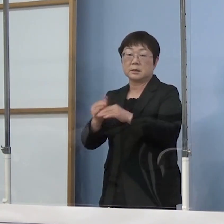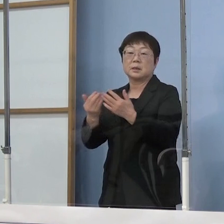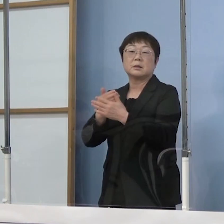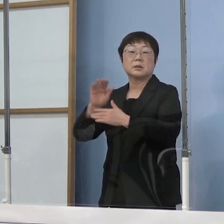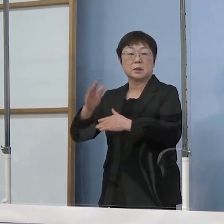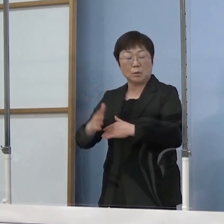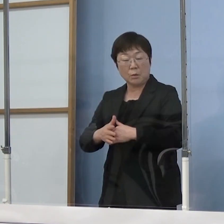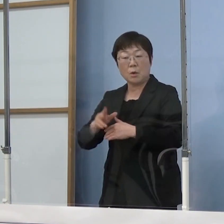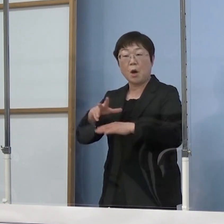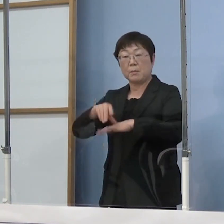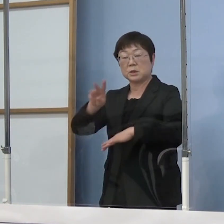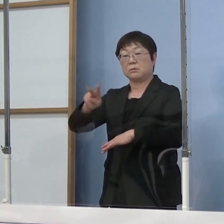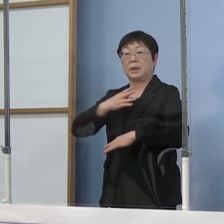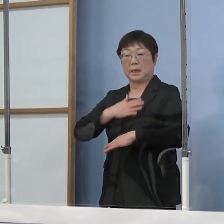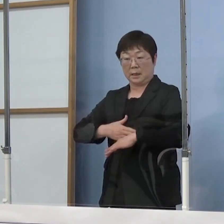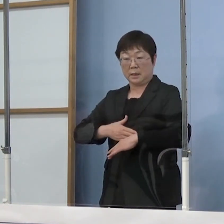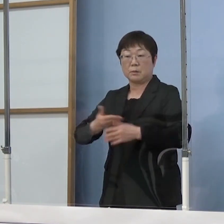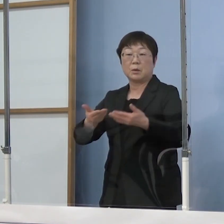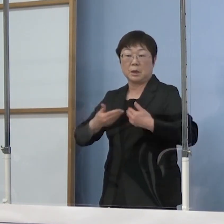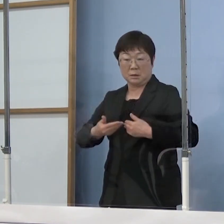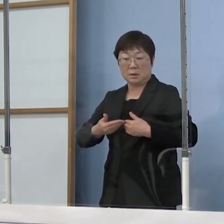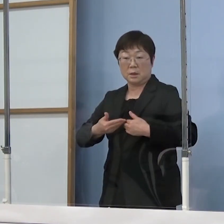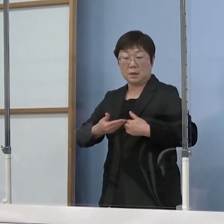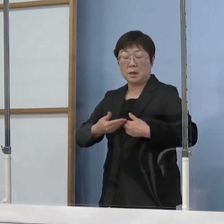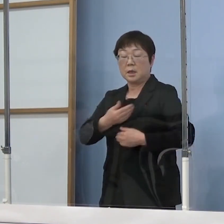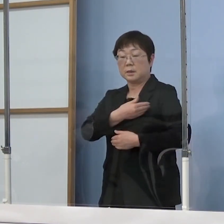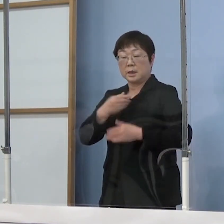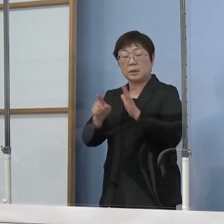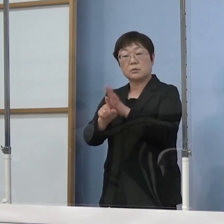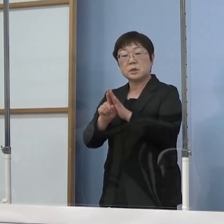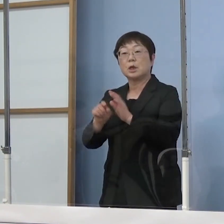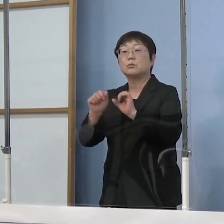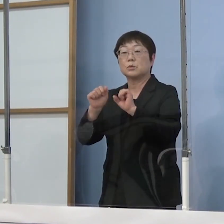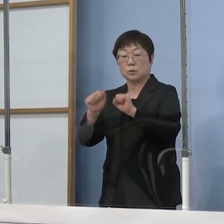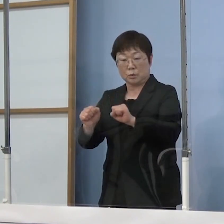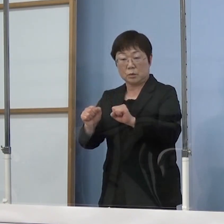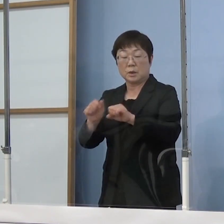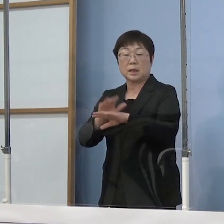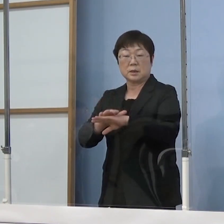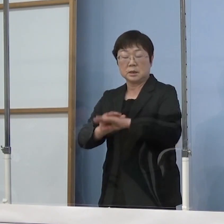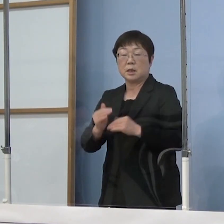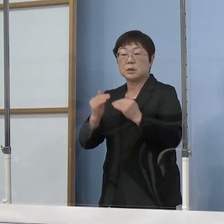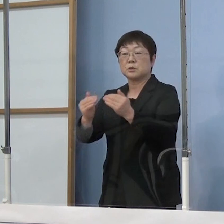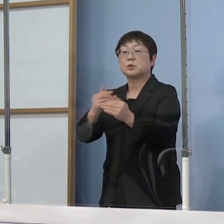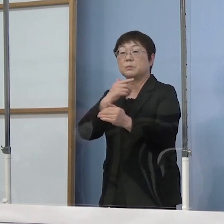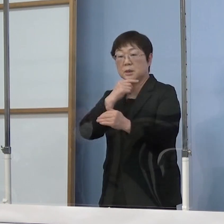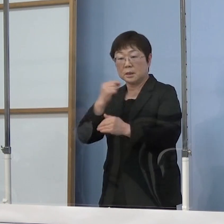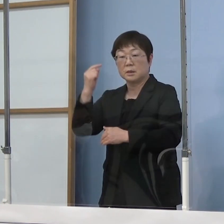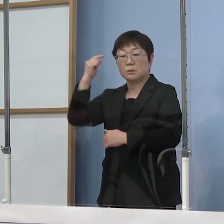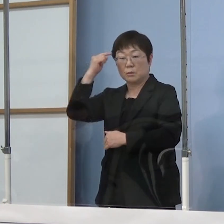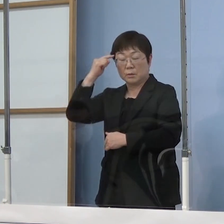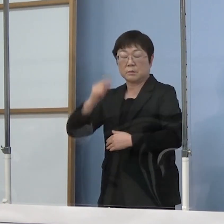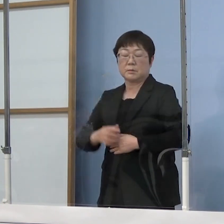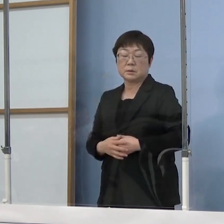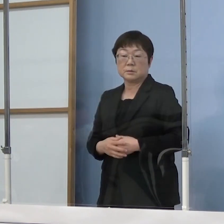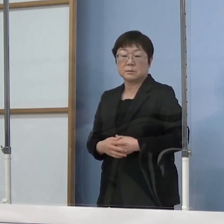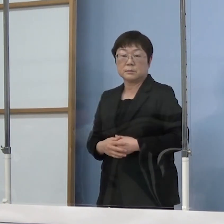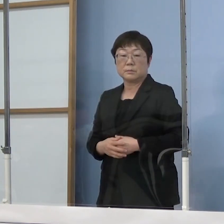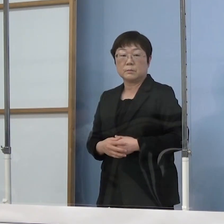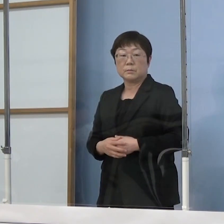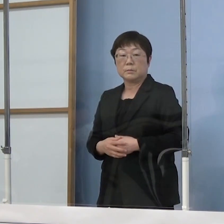まあ、ご理解をいただきできうる支援をさせていただくという形で進めたいとこう考えています。